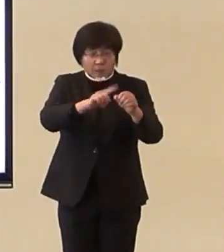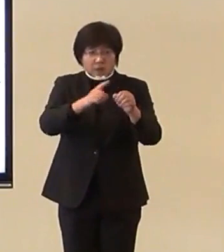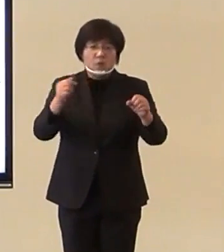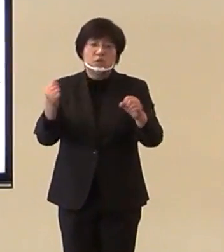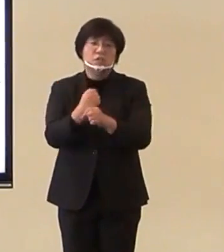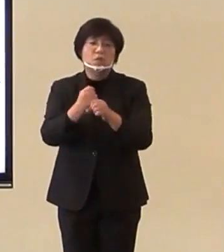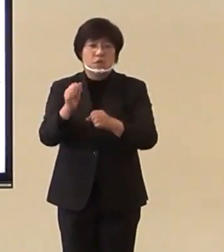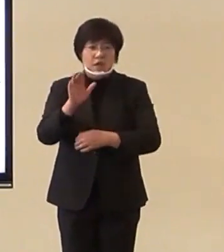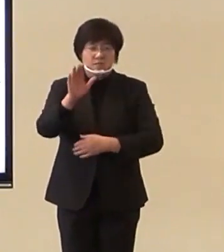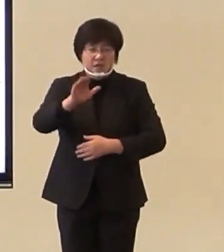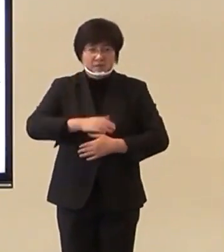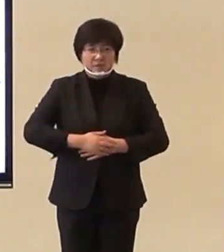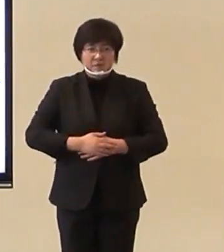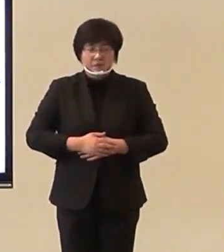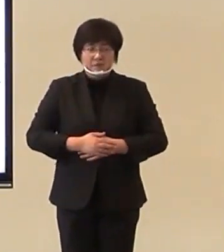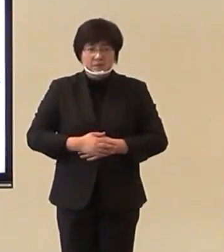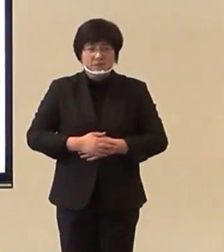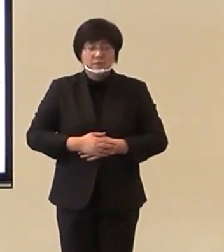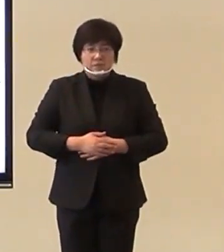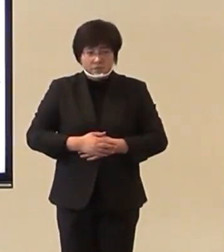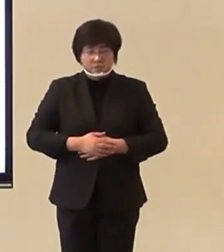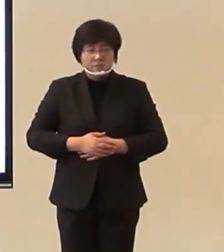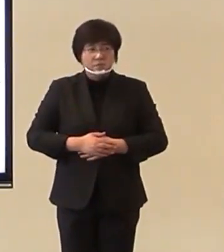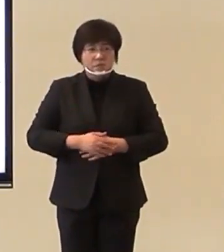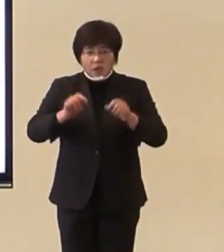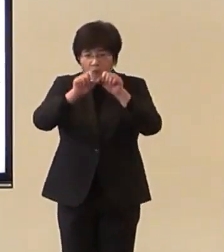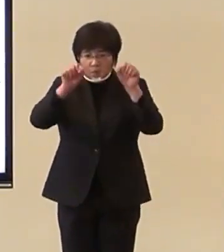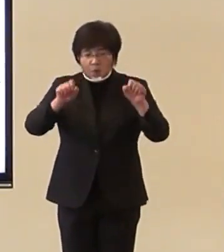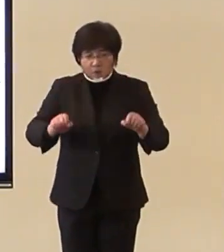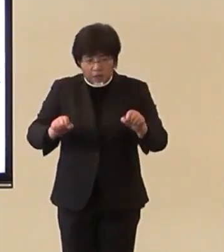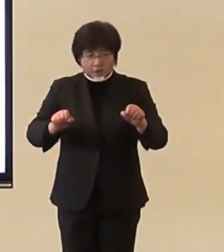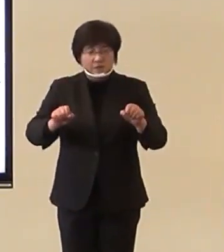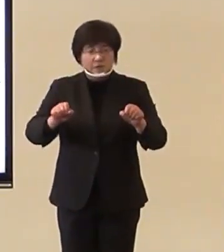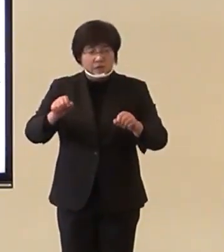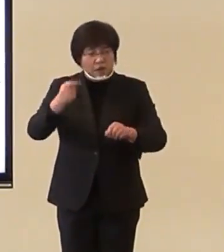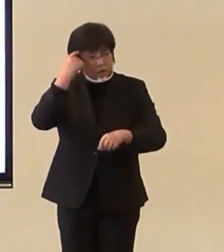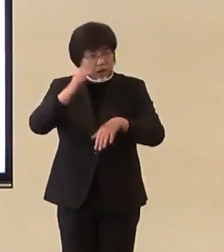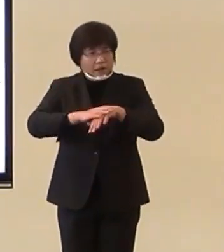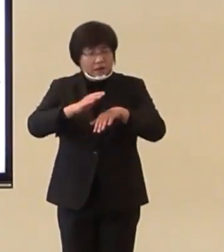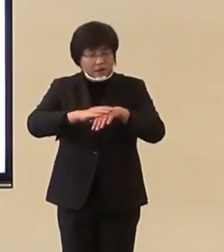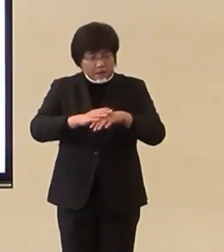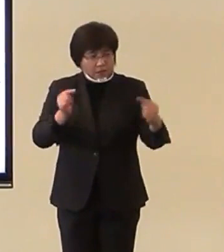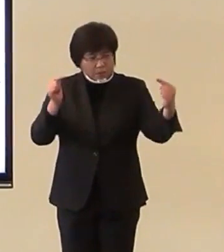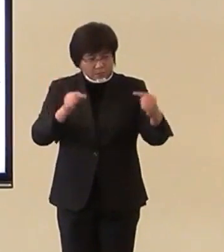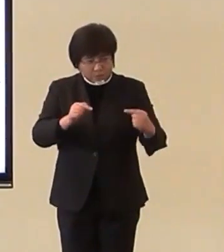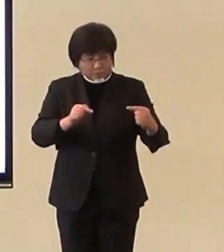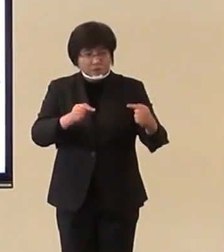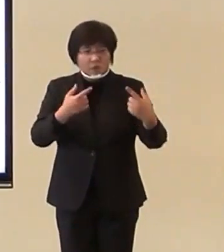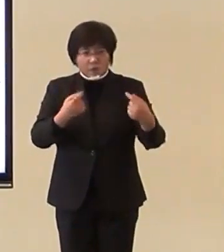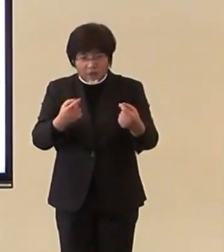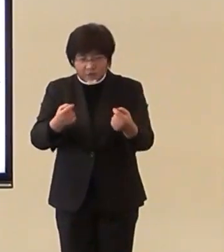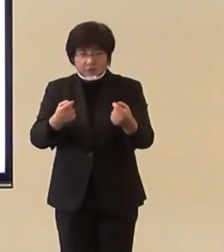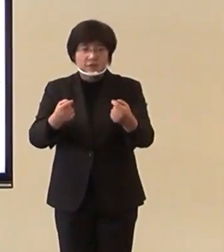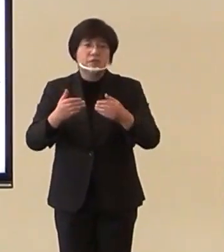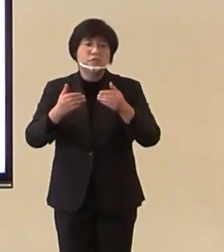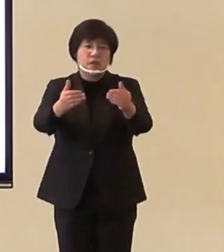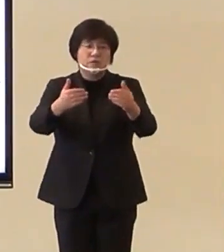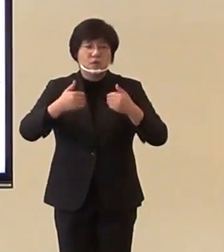く問題意識を共有しておりますので、それを先ほど言いました他の団体もそうでありますけれ